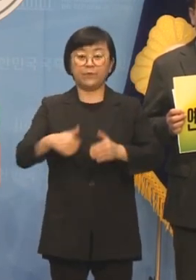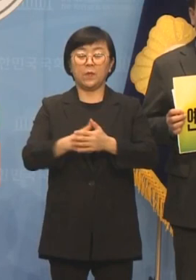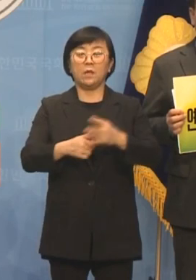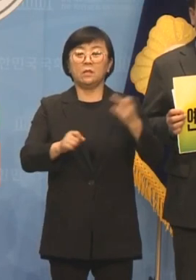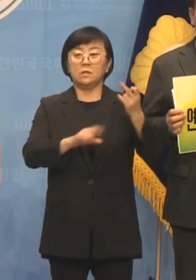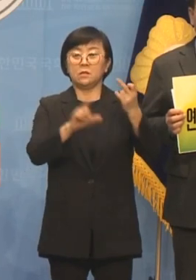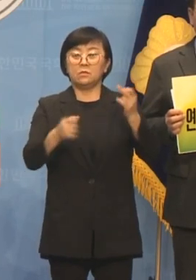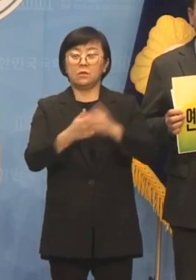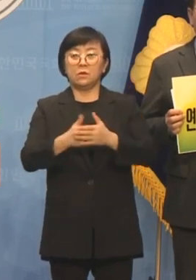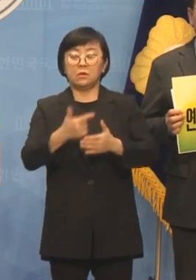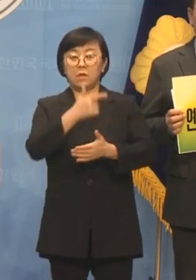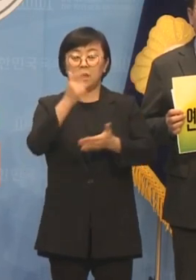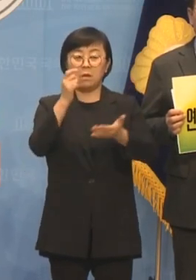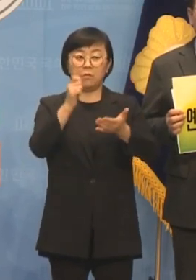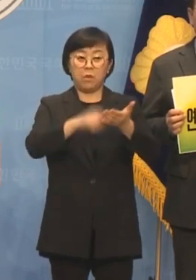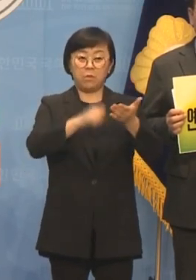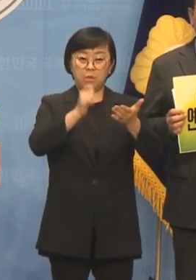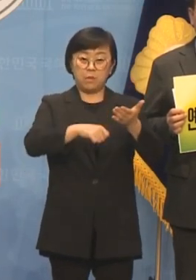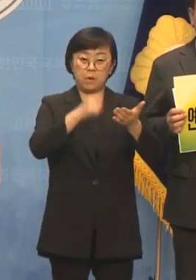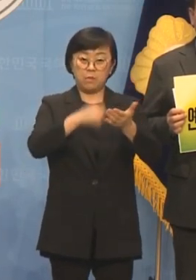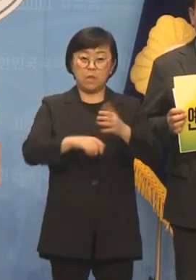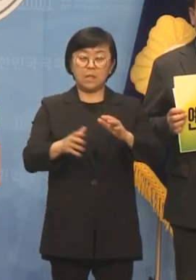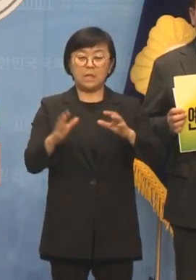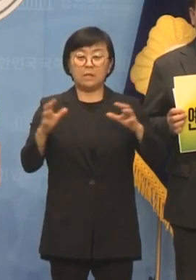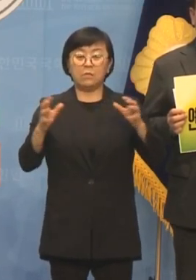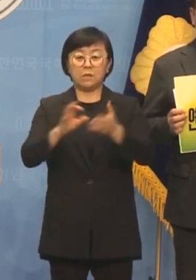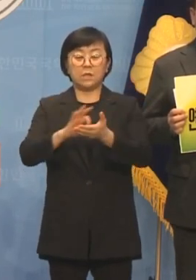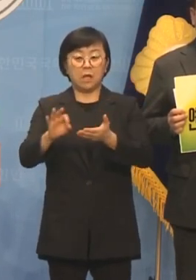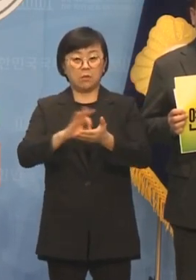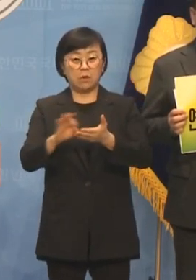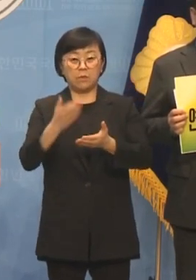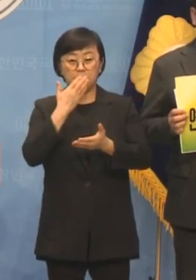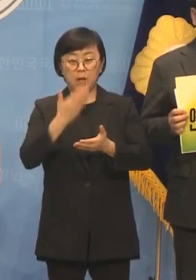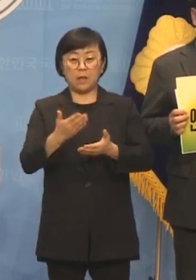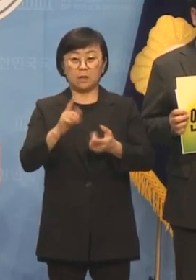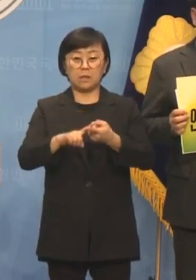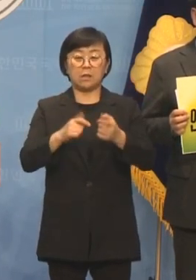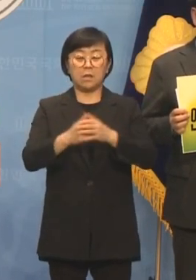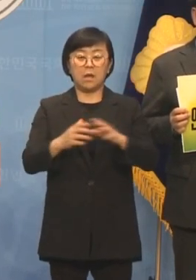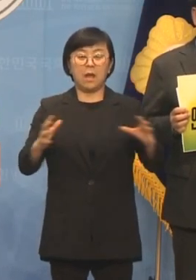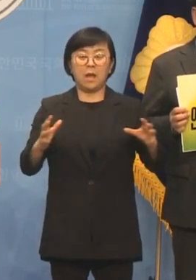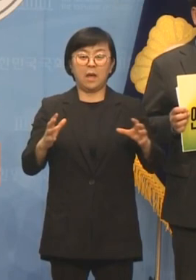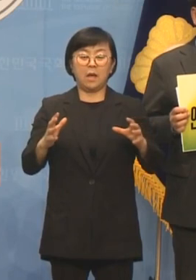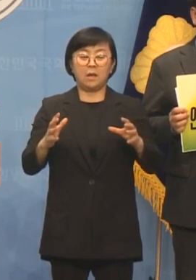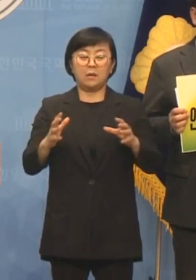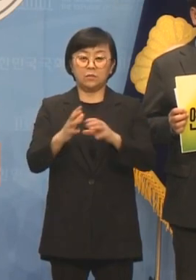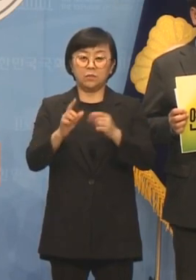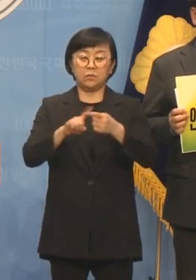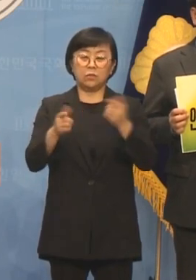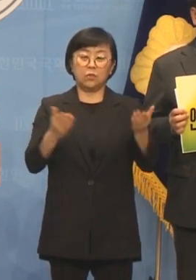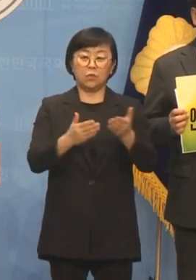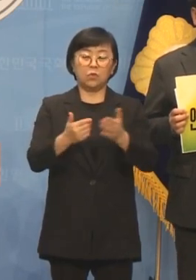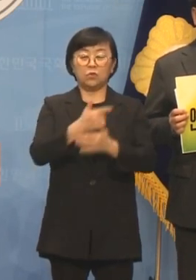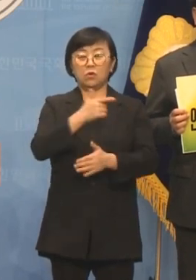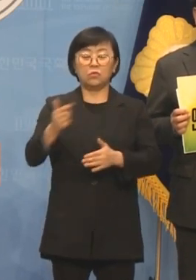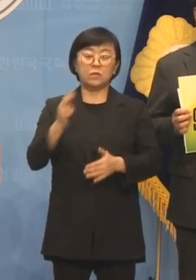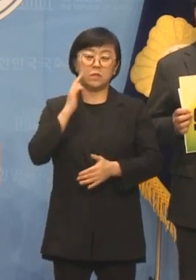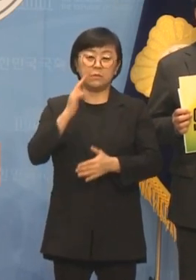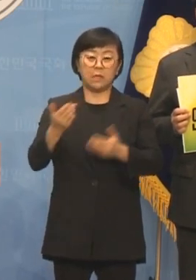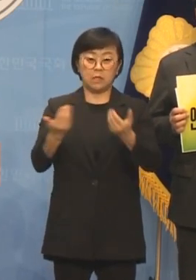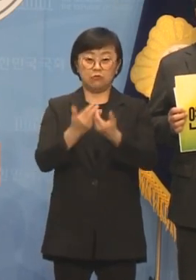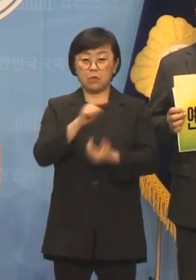12월 대법원 판결로 인해 몰아쓰기 노동이 가능하게 된 점 압축 노동 등으로 인해 노동강도의 극단화 등을